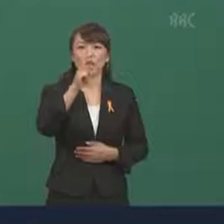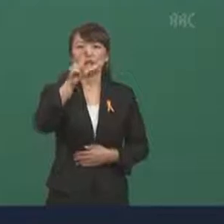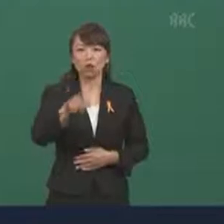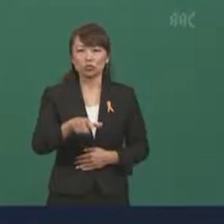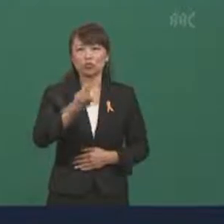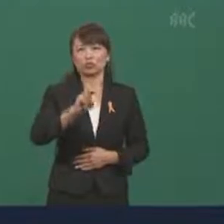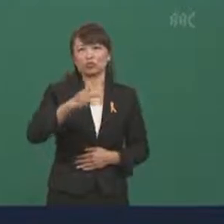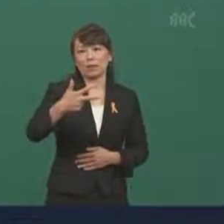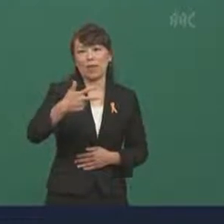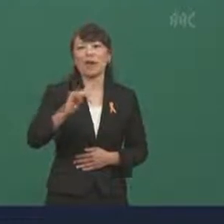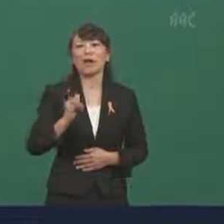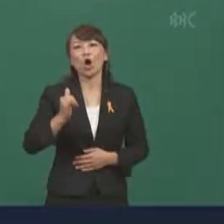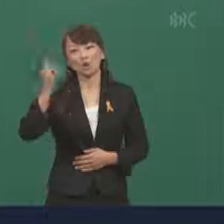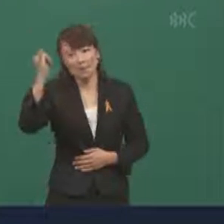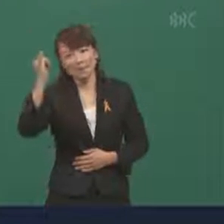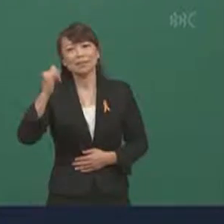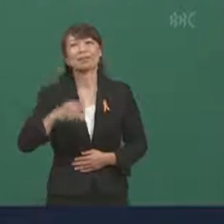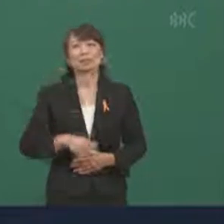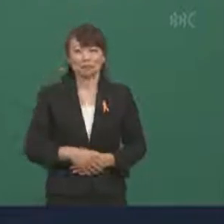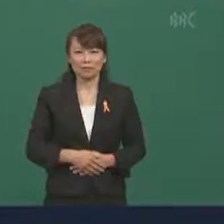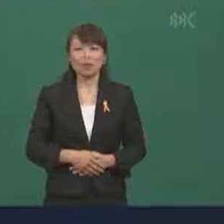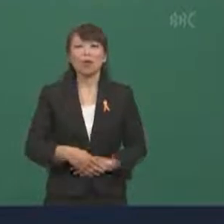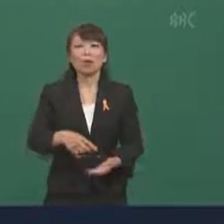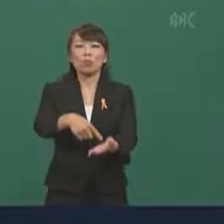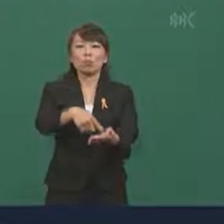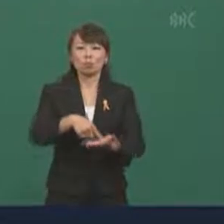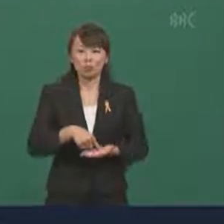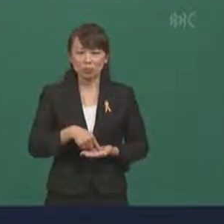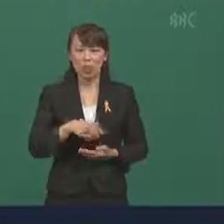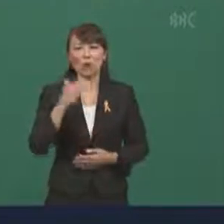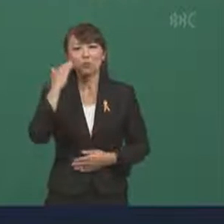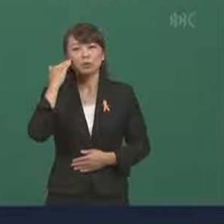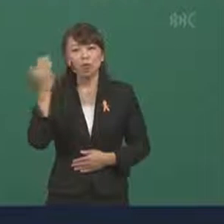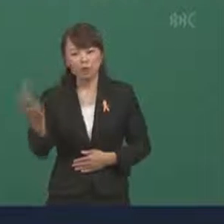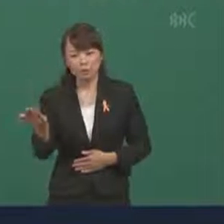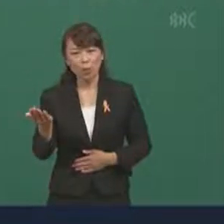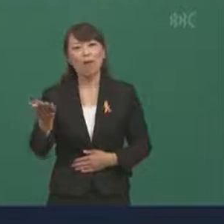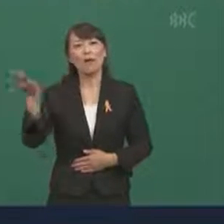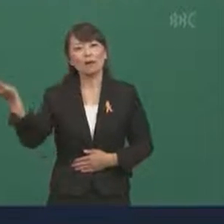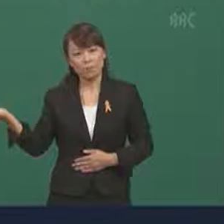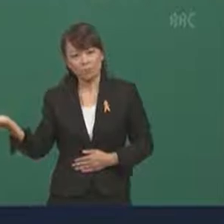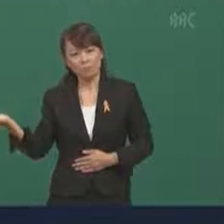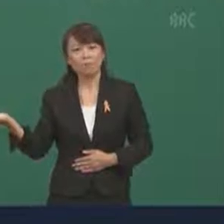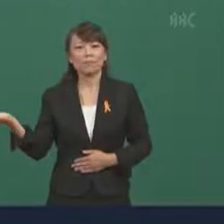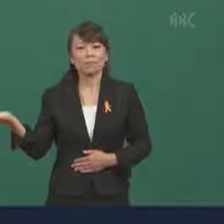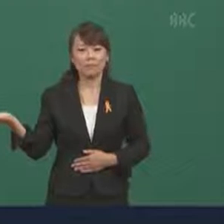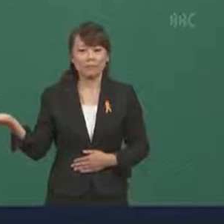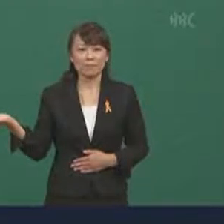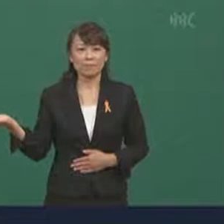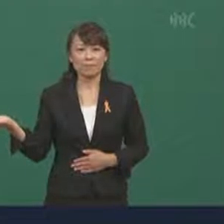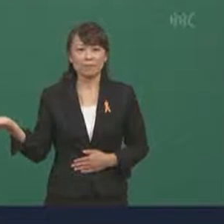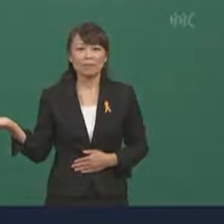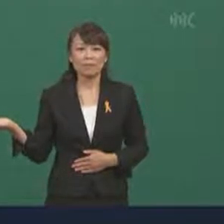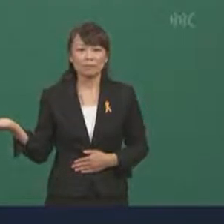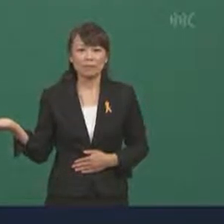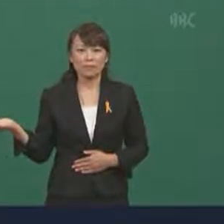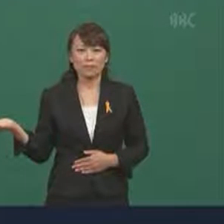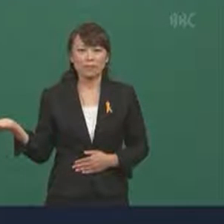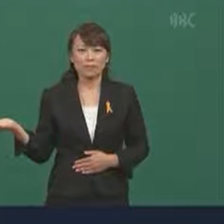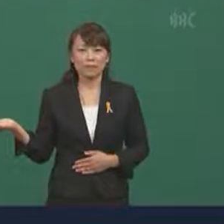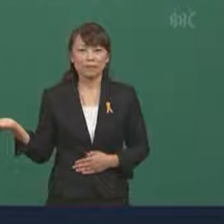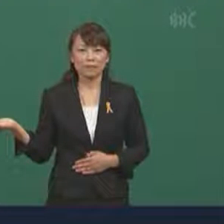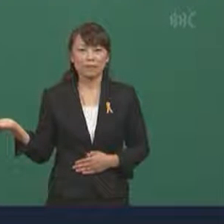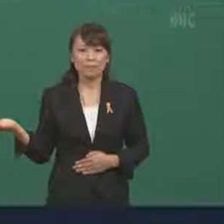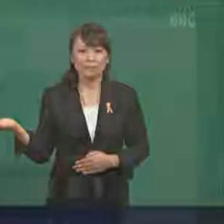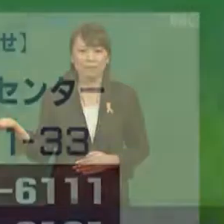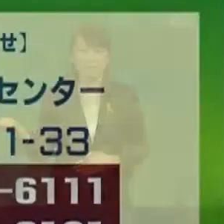締め切りは10月27日火曜日です。お申し込みやお問い合わせはご覧のところまで。